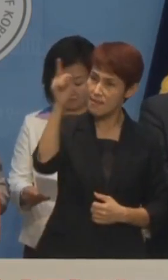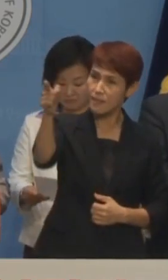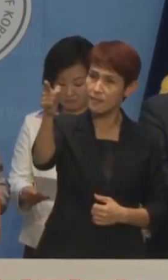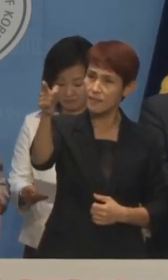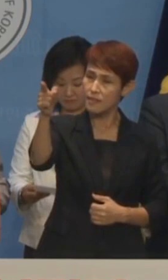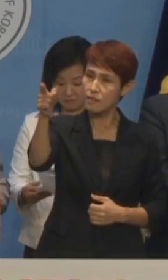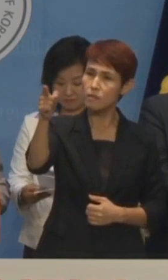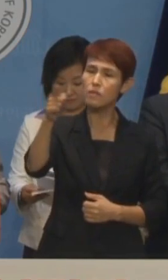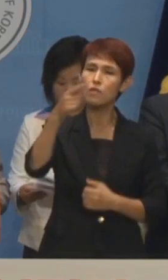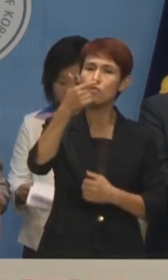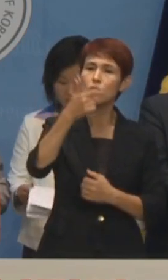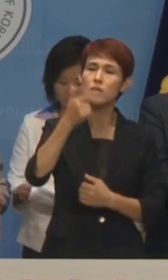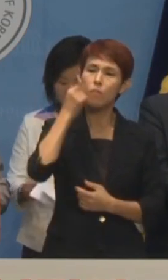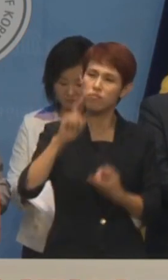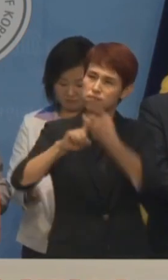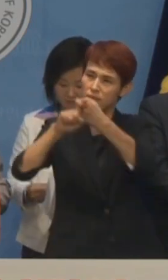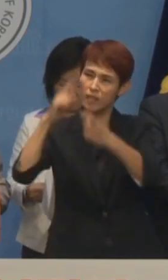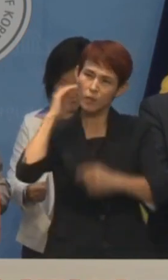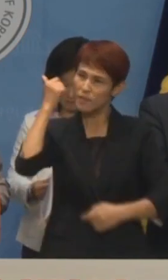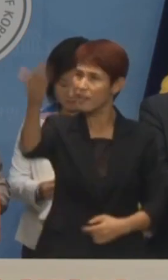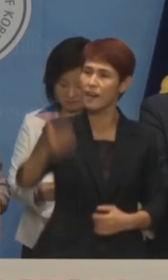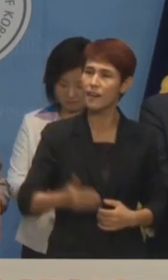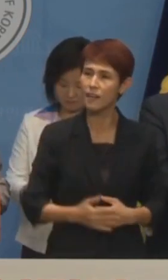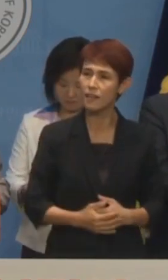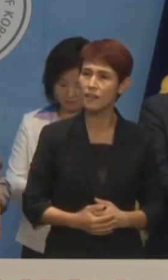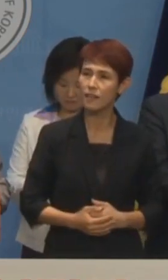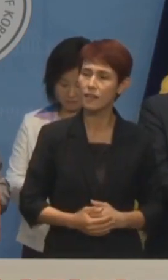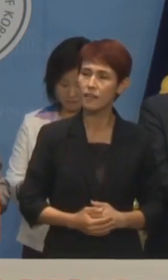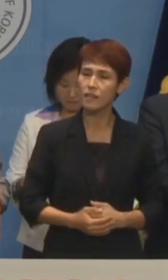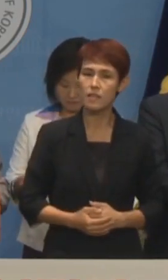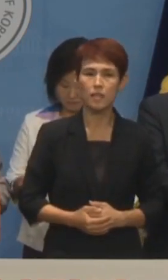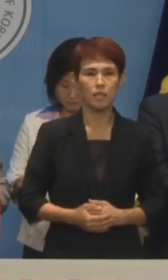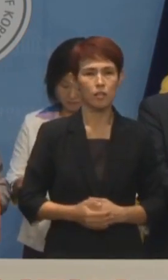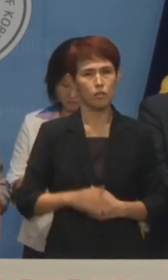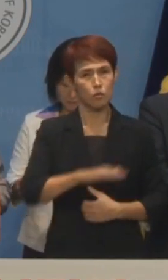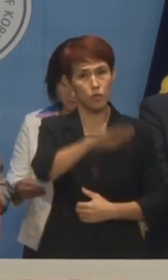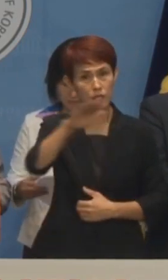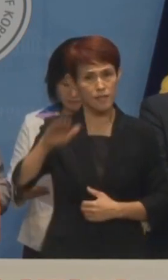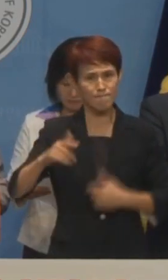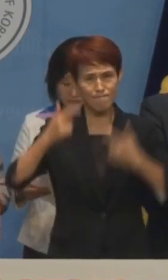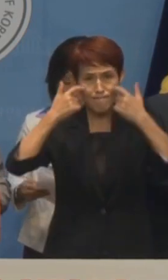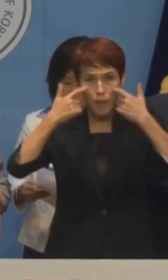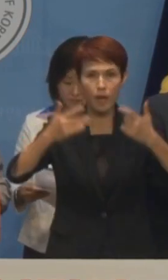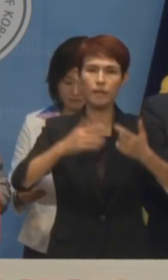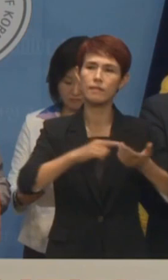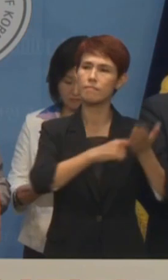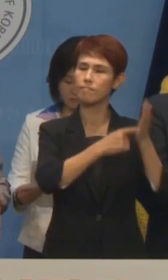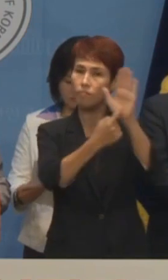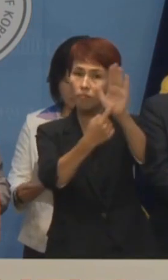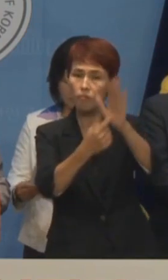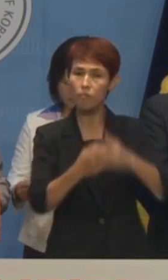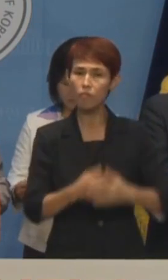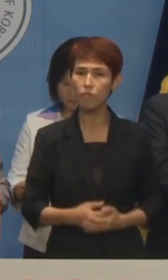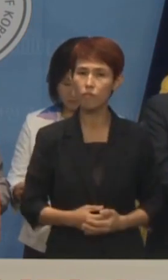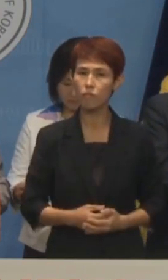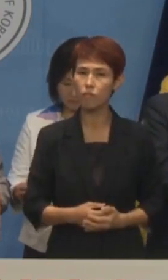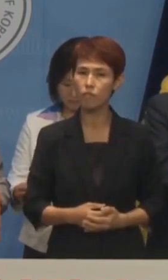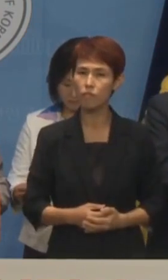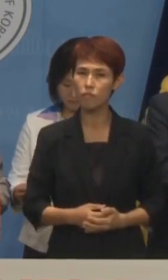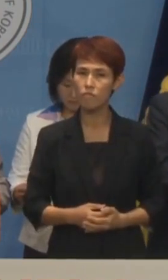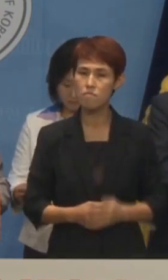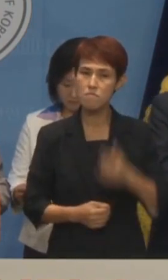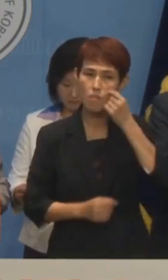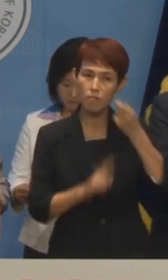당신은 뉴라이트 대통령입니까? 우리는 이 자리에서 분명하게 밝힙니다. 뉴라이트